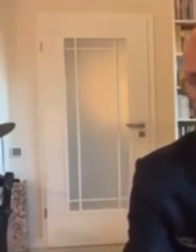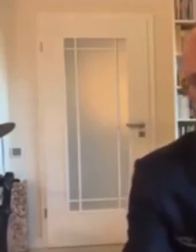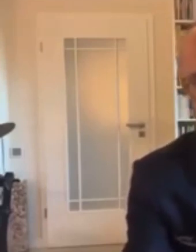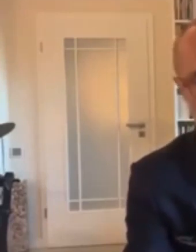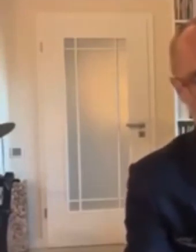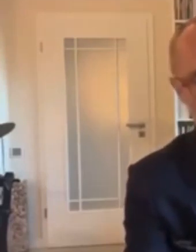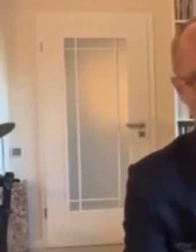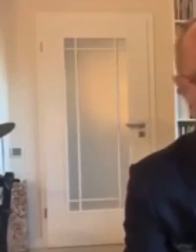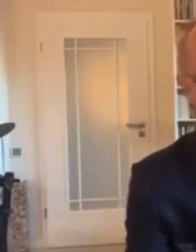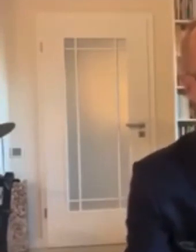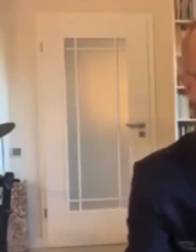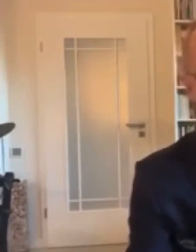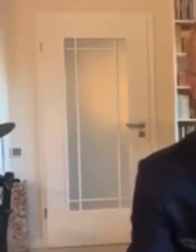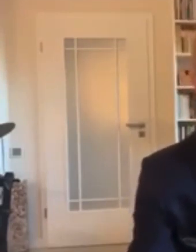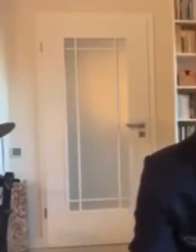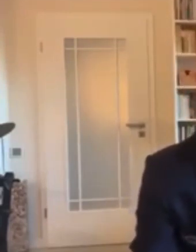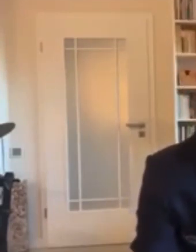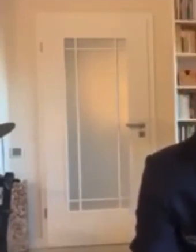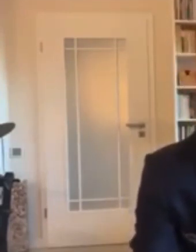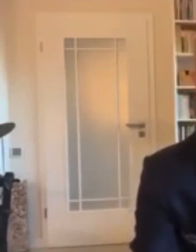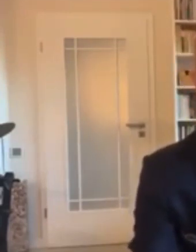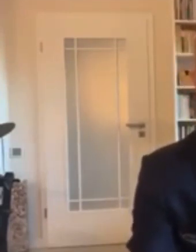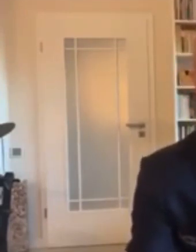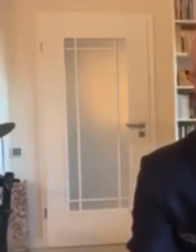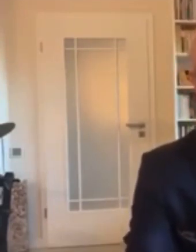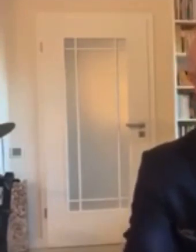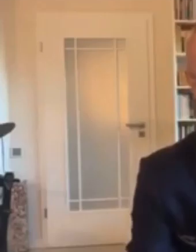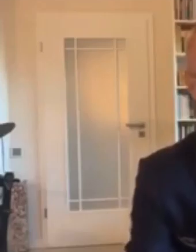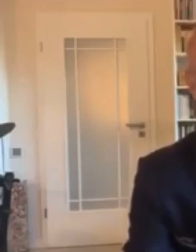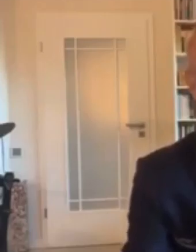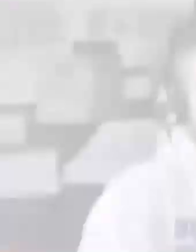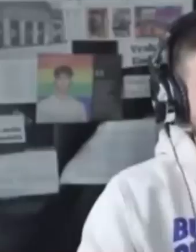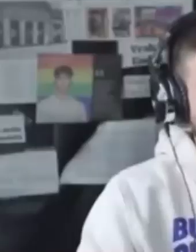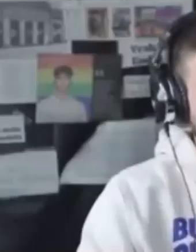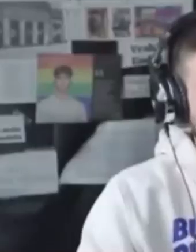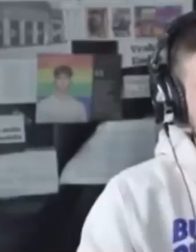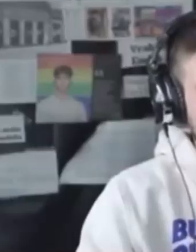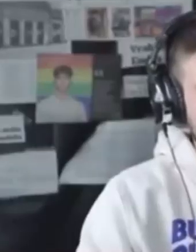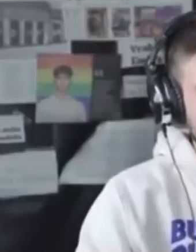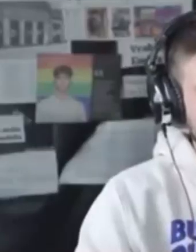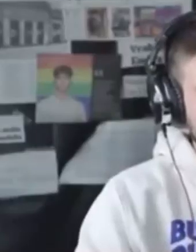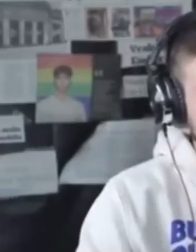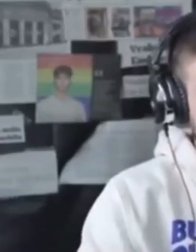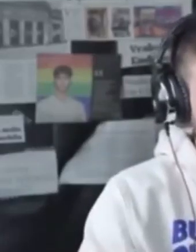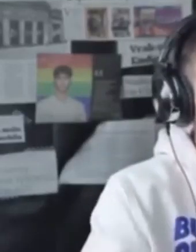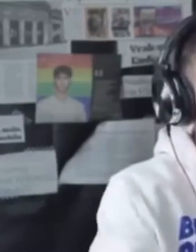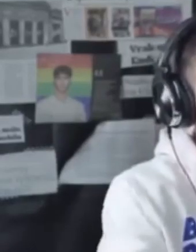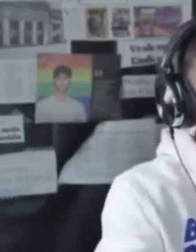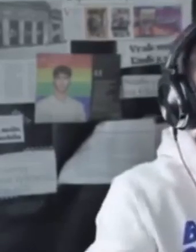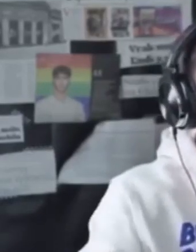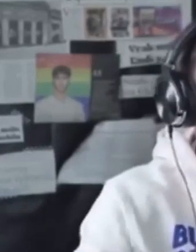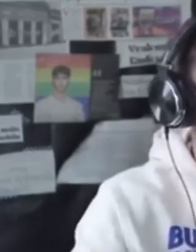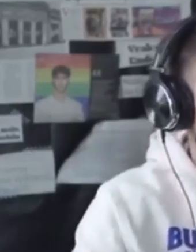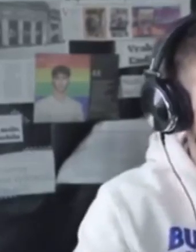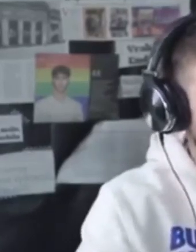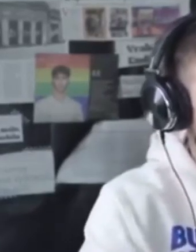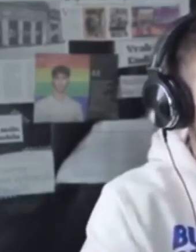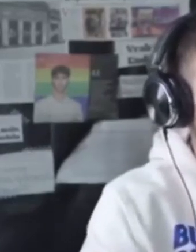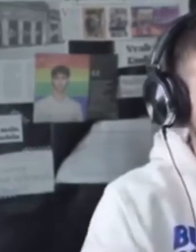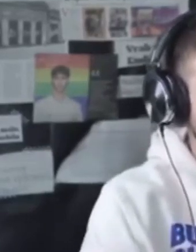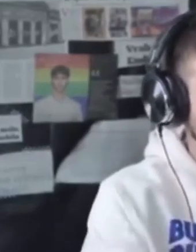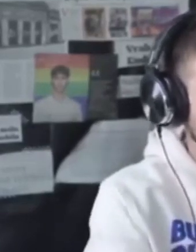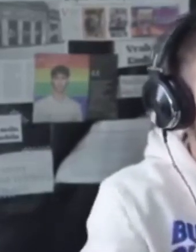Šoroša a všetky tieto zvyčajné, odpustite slovo, haluze. Že to určite to Progresívne Slovensko